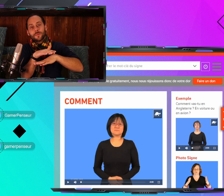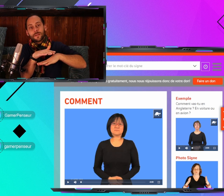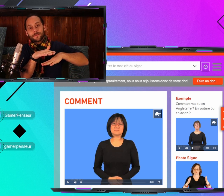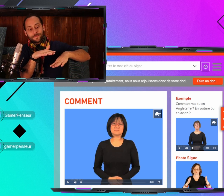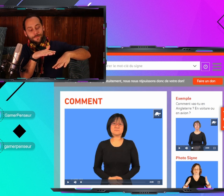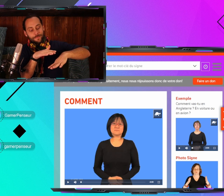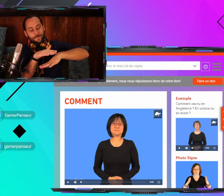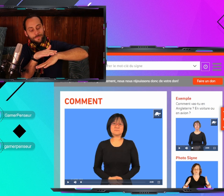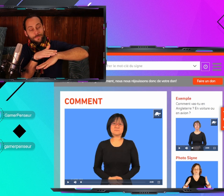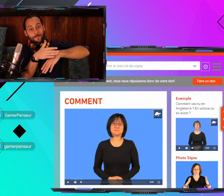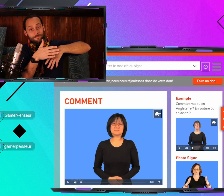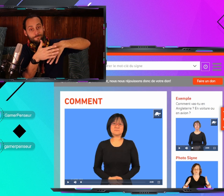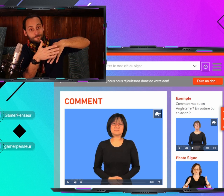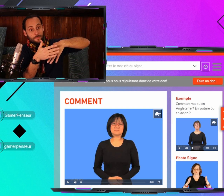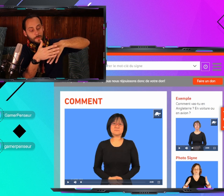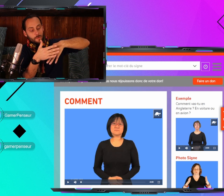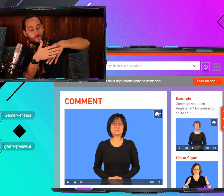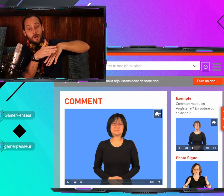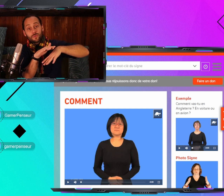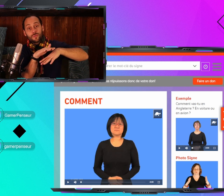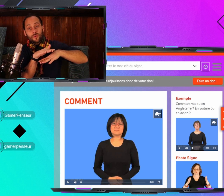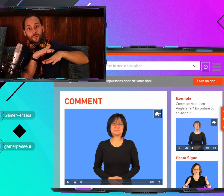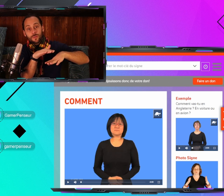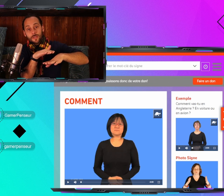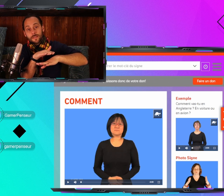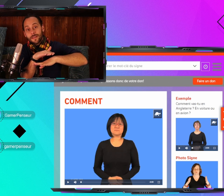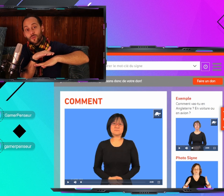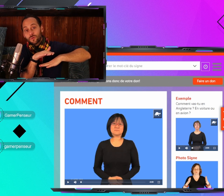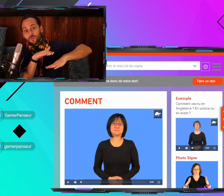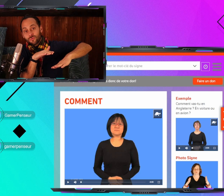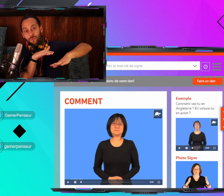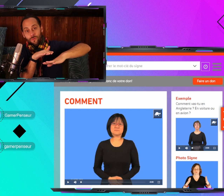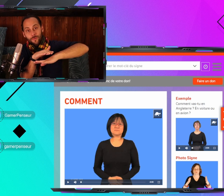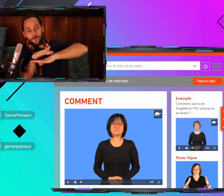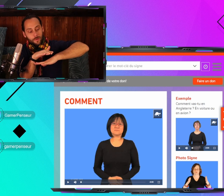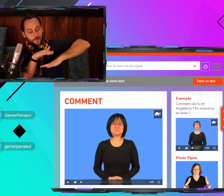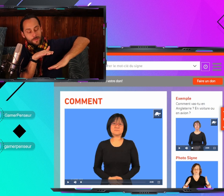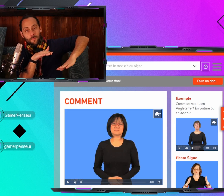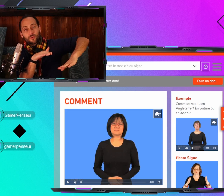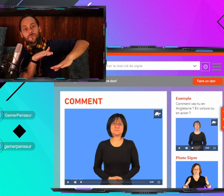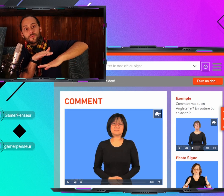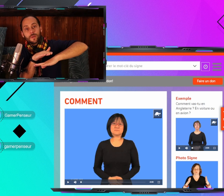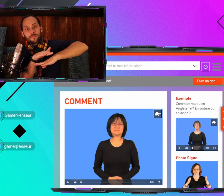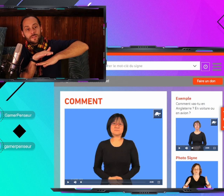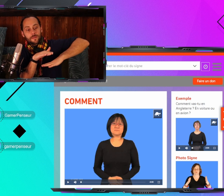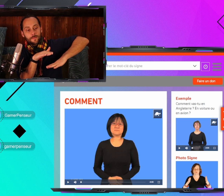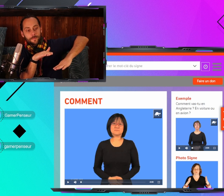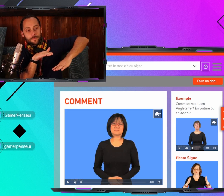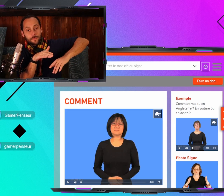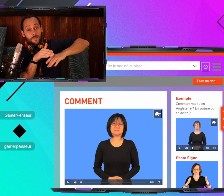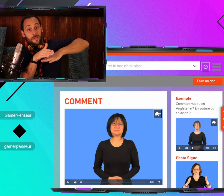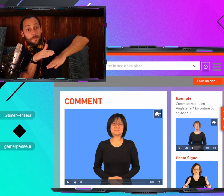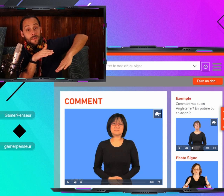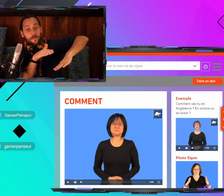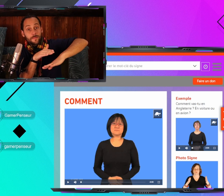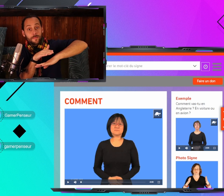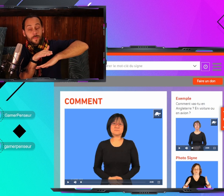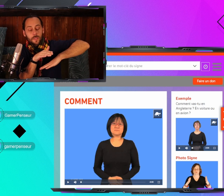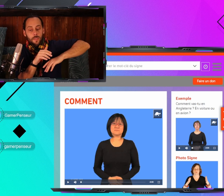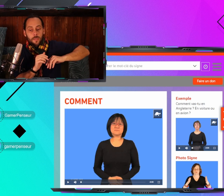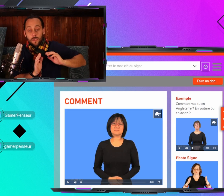c'est comme ça. Une main au-dessus de l'autre et celle d'en dessous tourne. Ça montre une superficie. C'est le